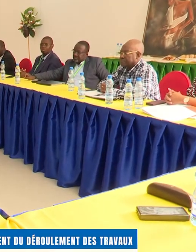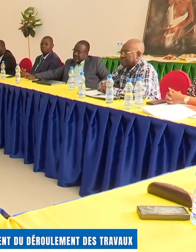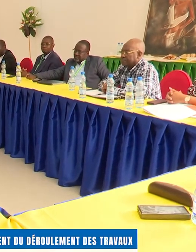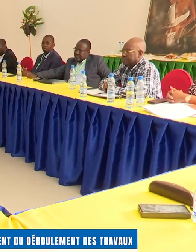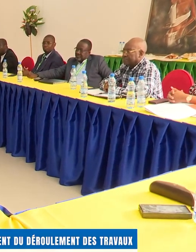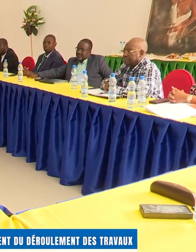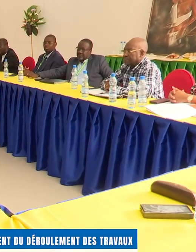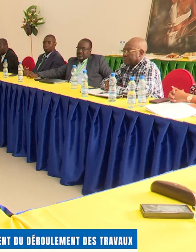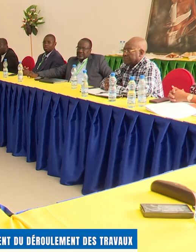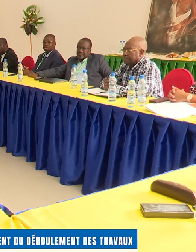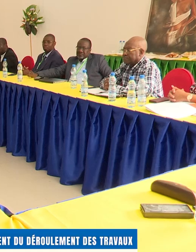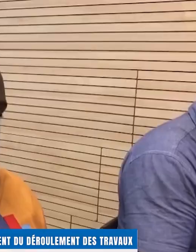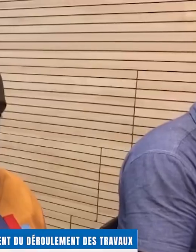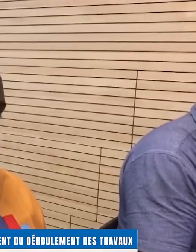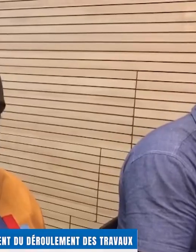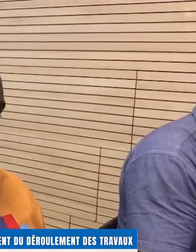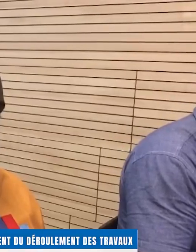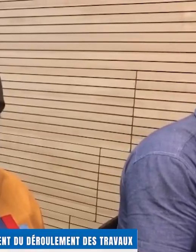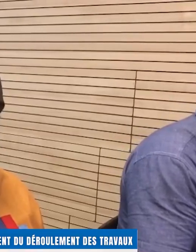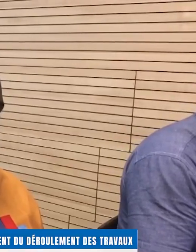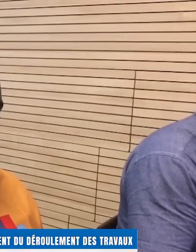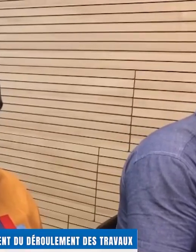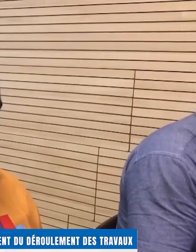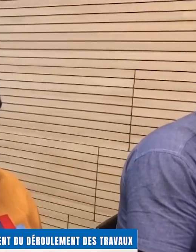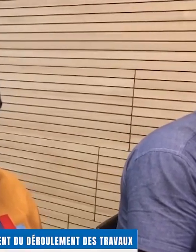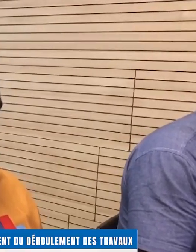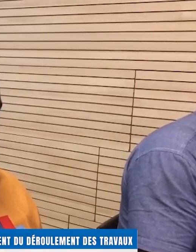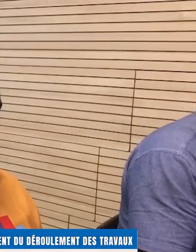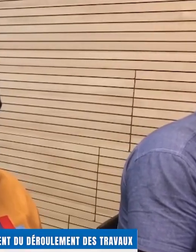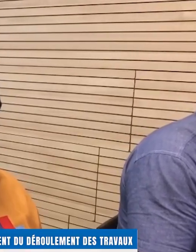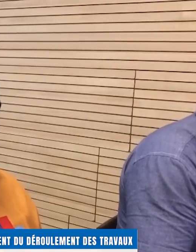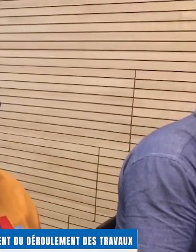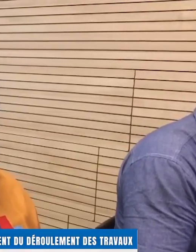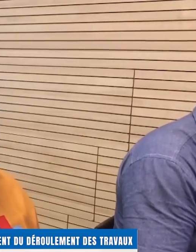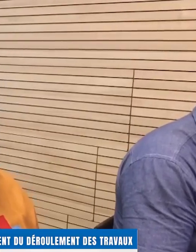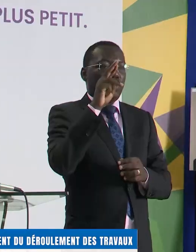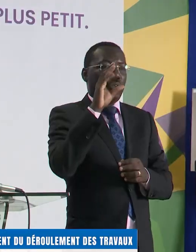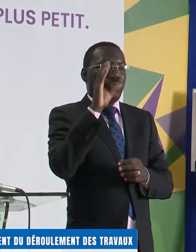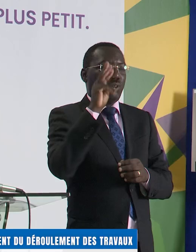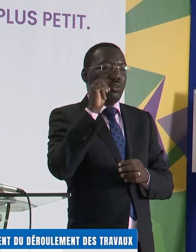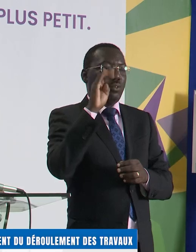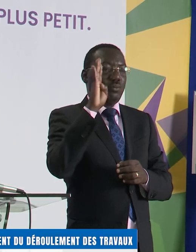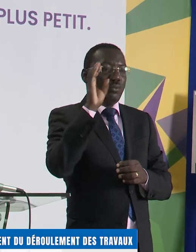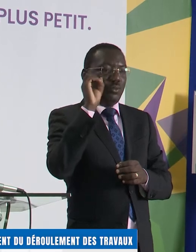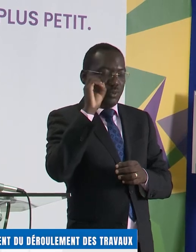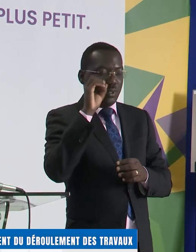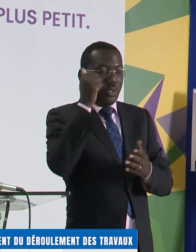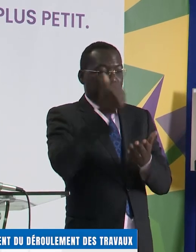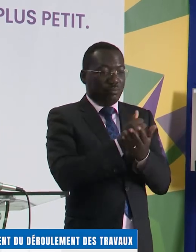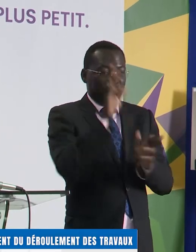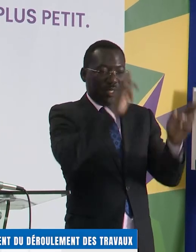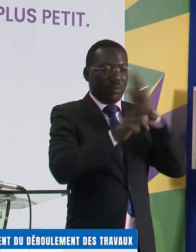UNOCA, de Son Excellence François Luambo, ambassadeur de la